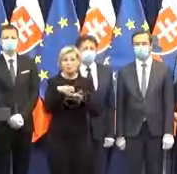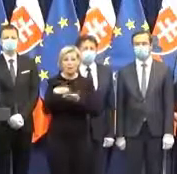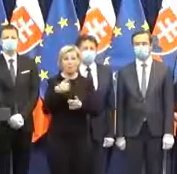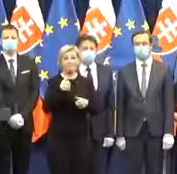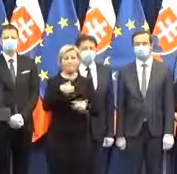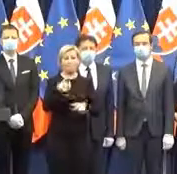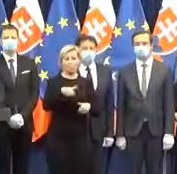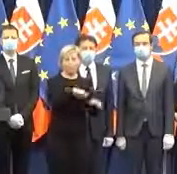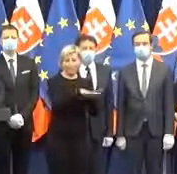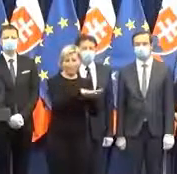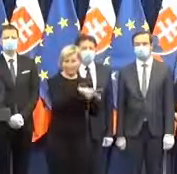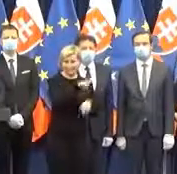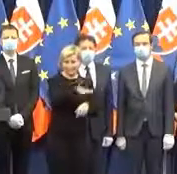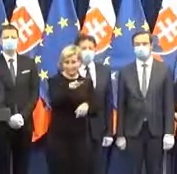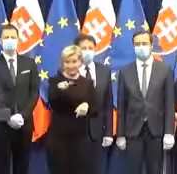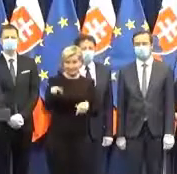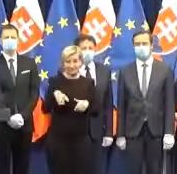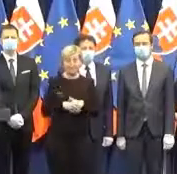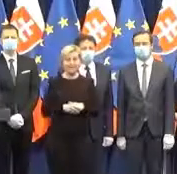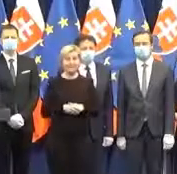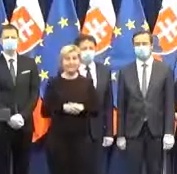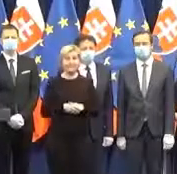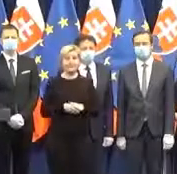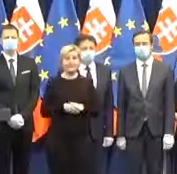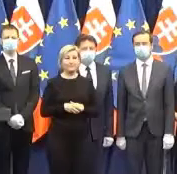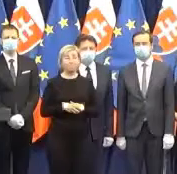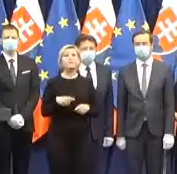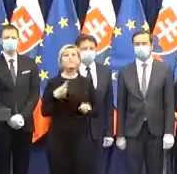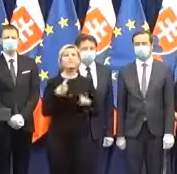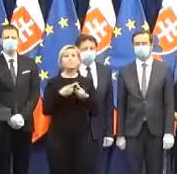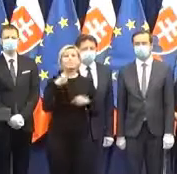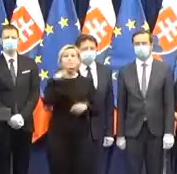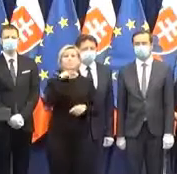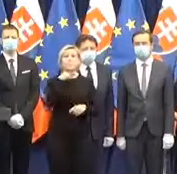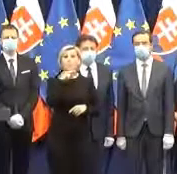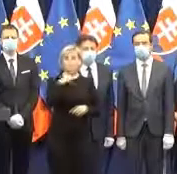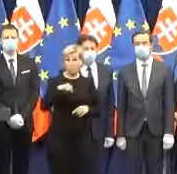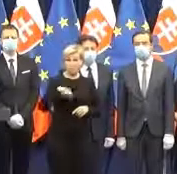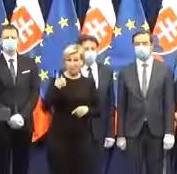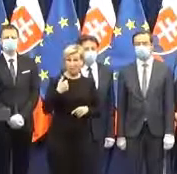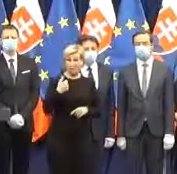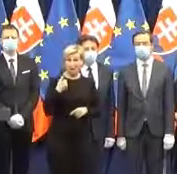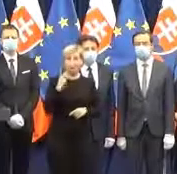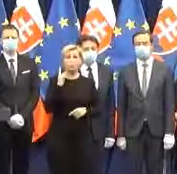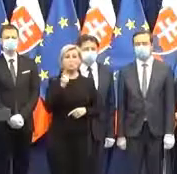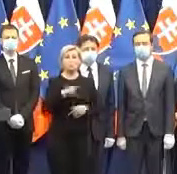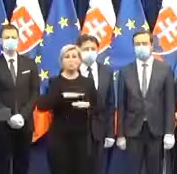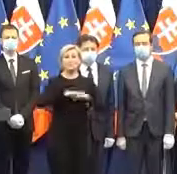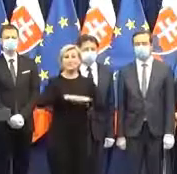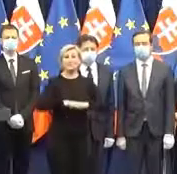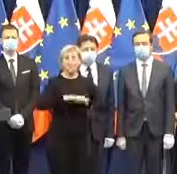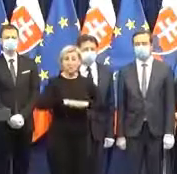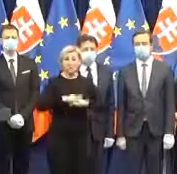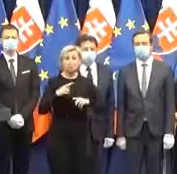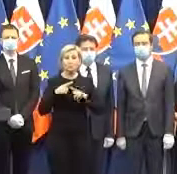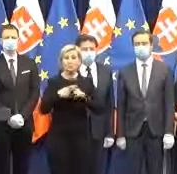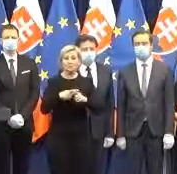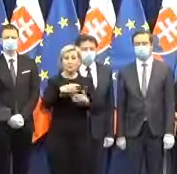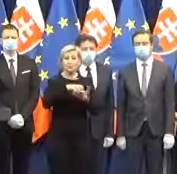na jednotlivých ministerstvách, s tým, aby v pondelok ráno zasadli krízové štáby na každom jednom